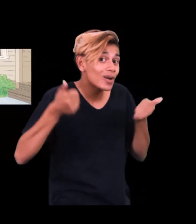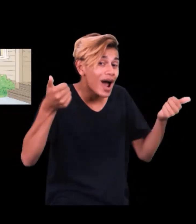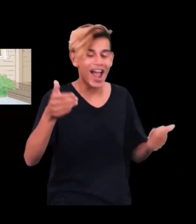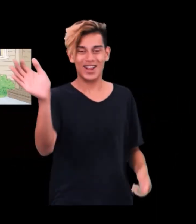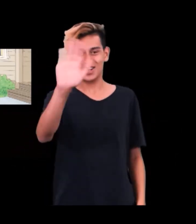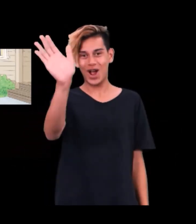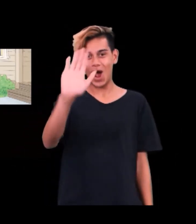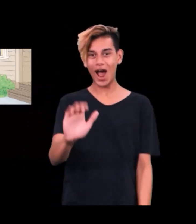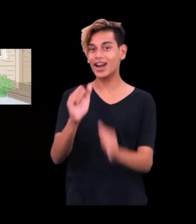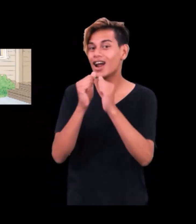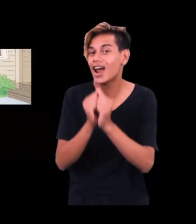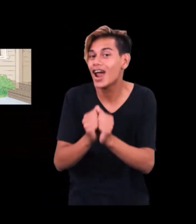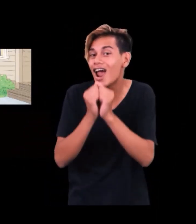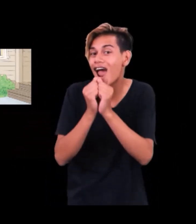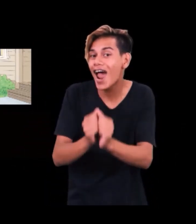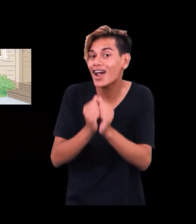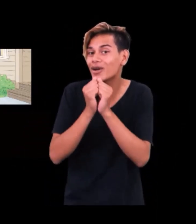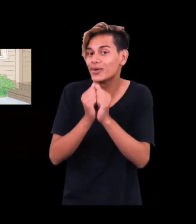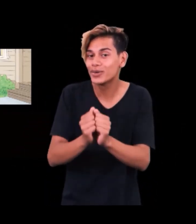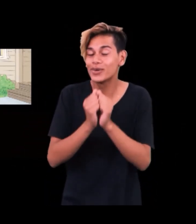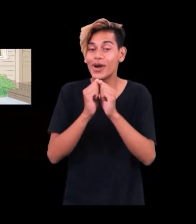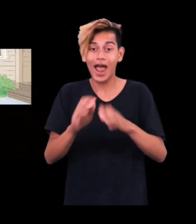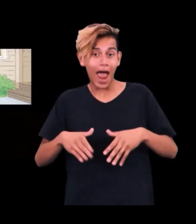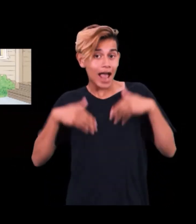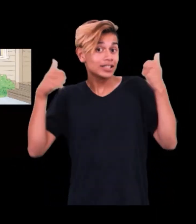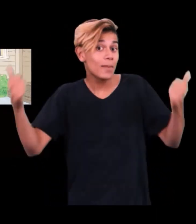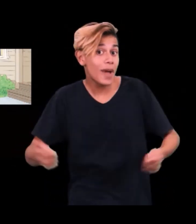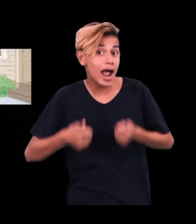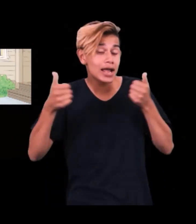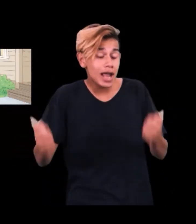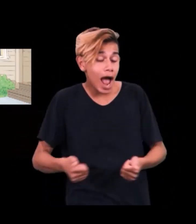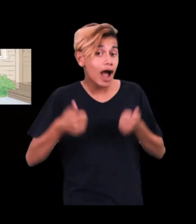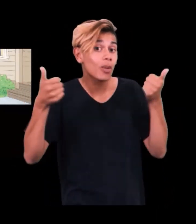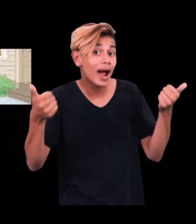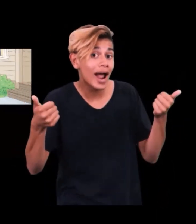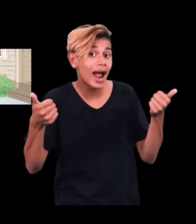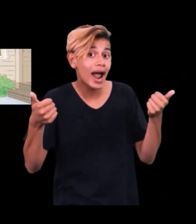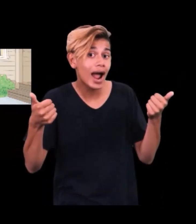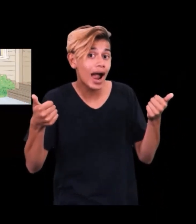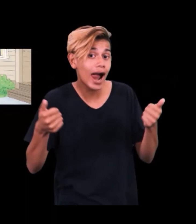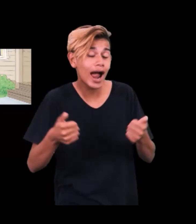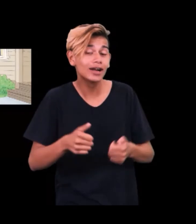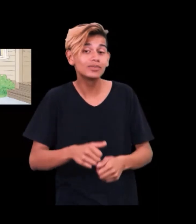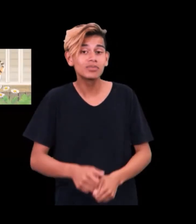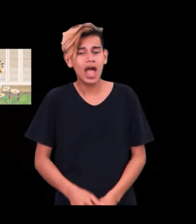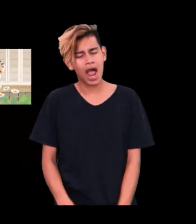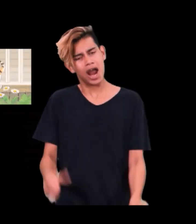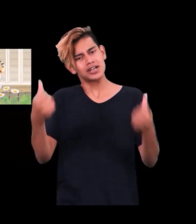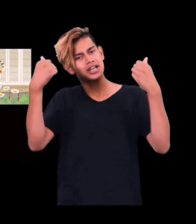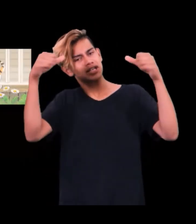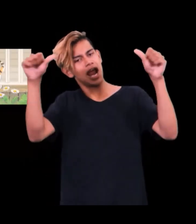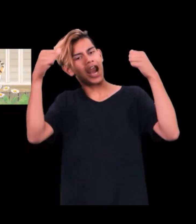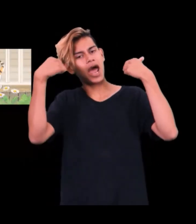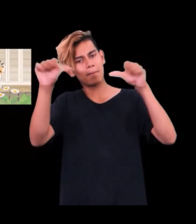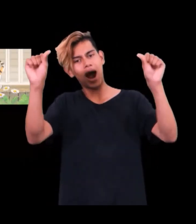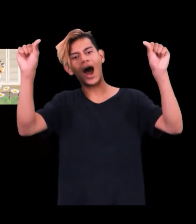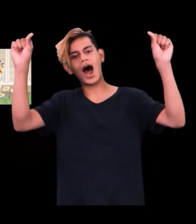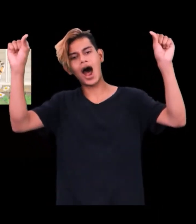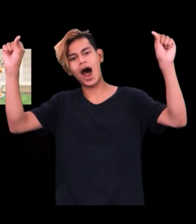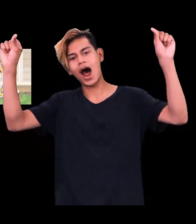koe. Kia ora e ho, ke te pehe a koe. Kei te tino pai